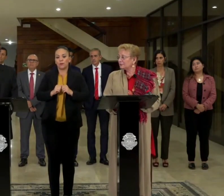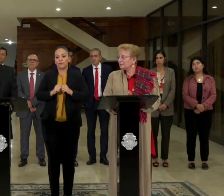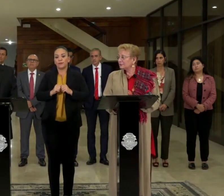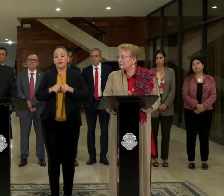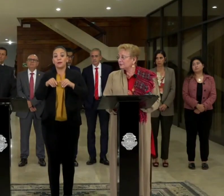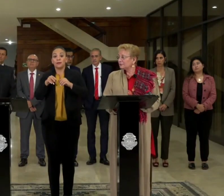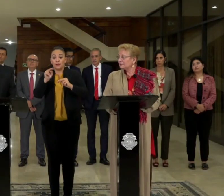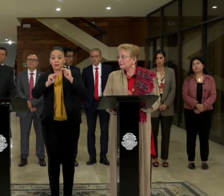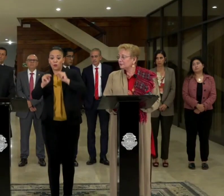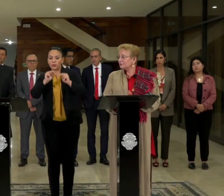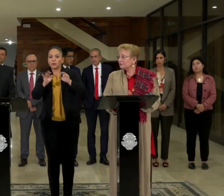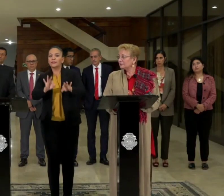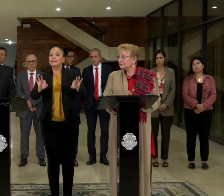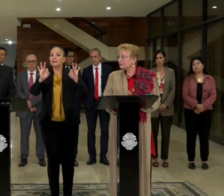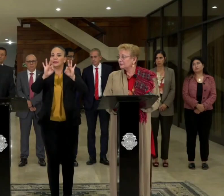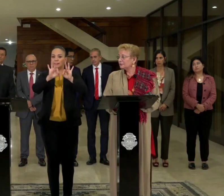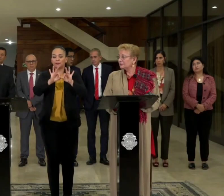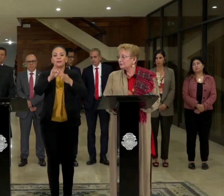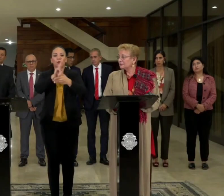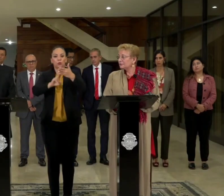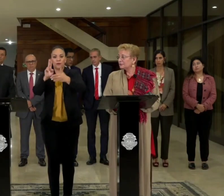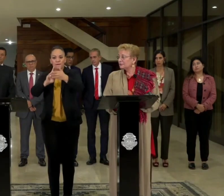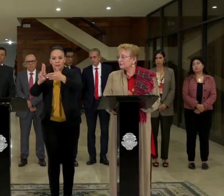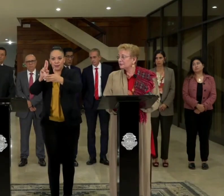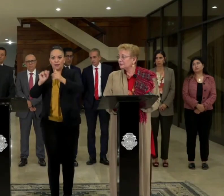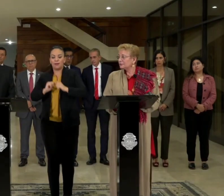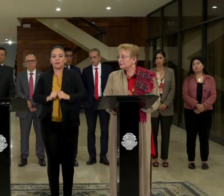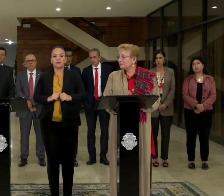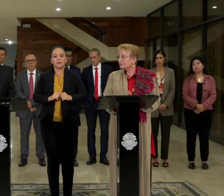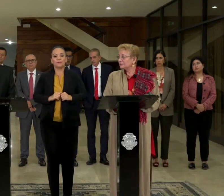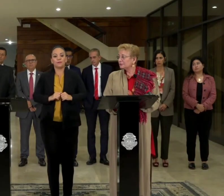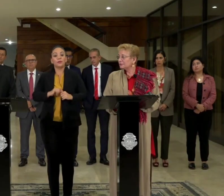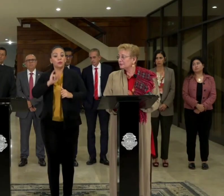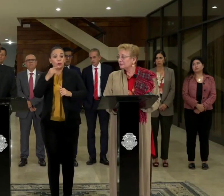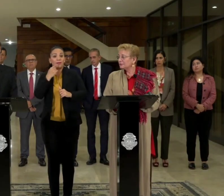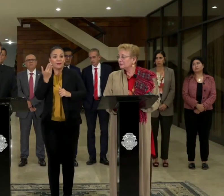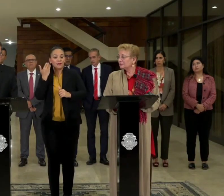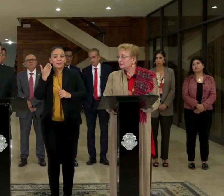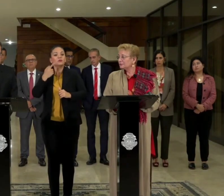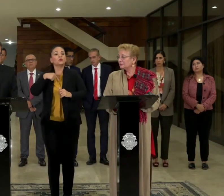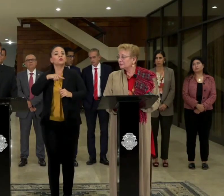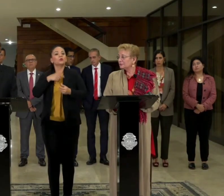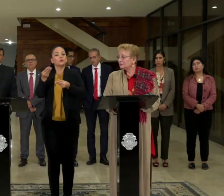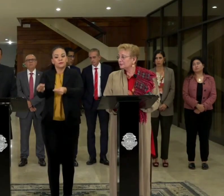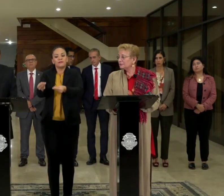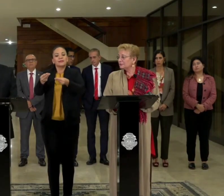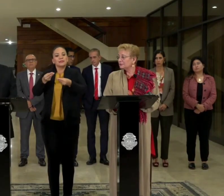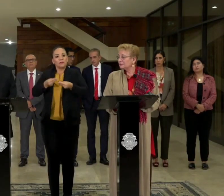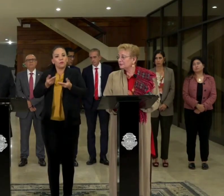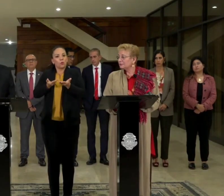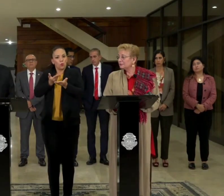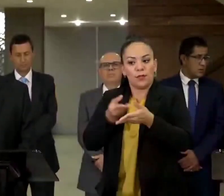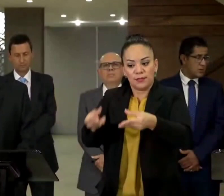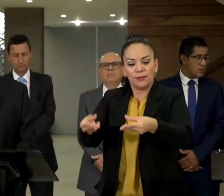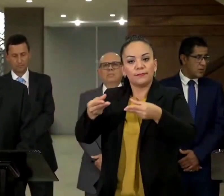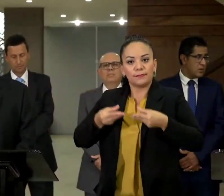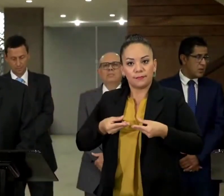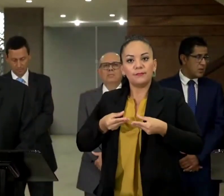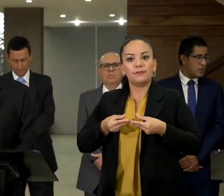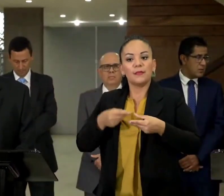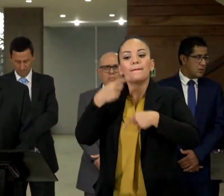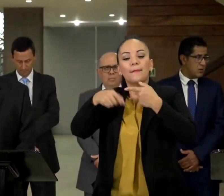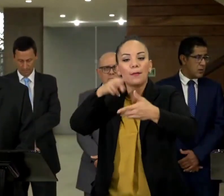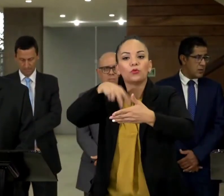base de negociación es fundamental para las universidades. Como les decía anteriormente, hemos recibido una propuesta y esa propuesta la